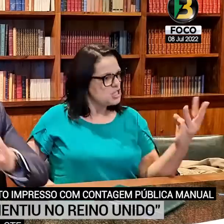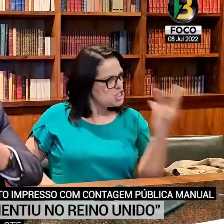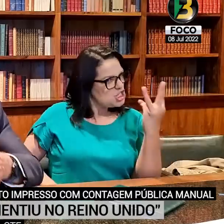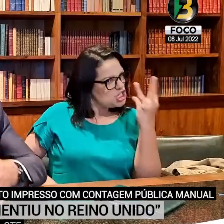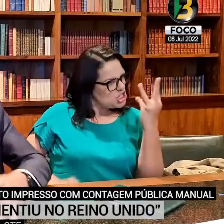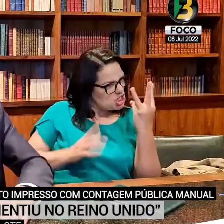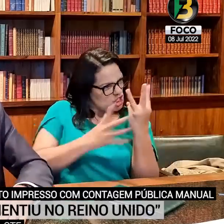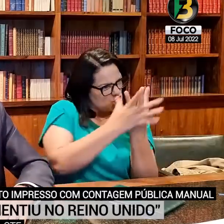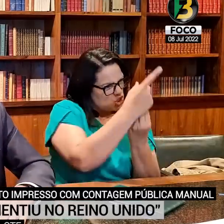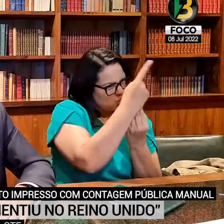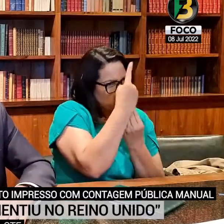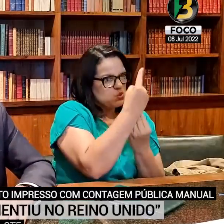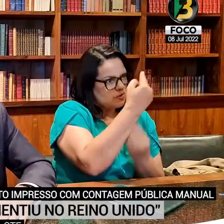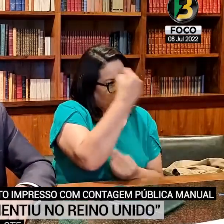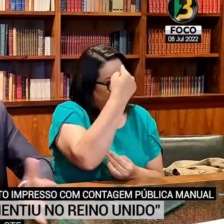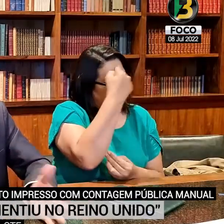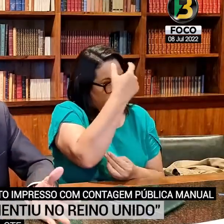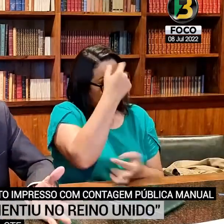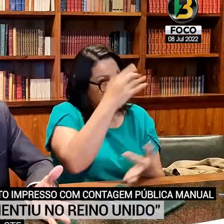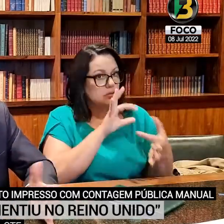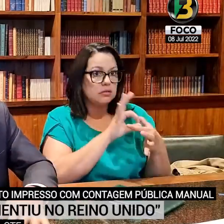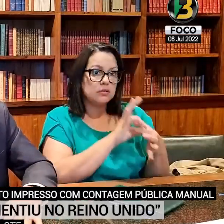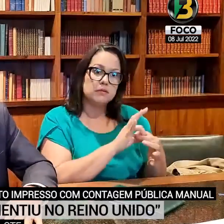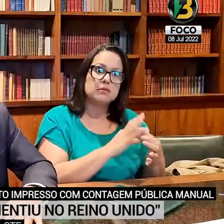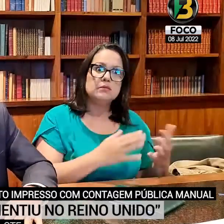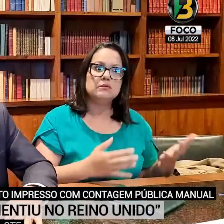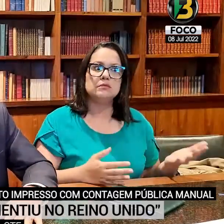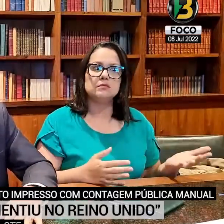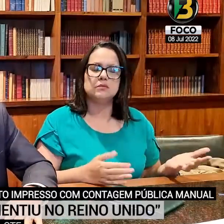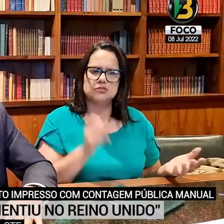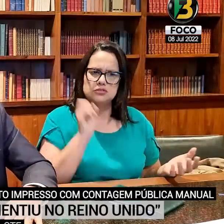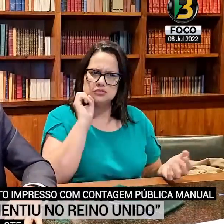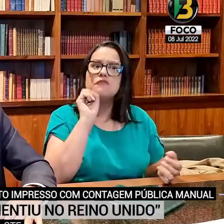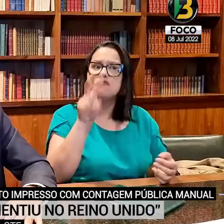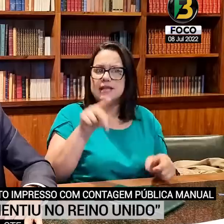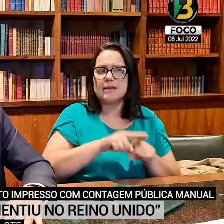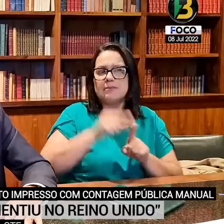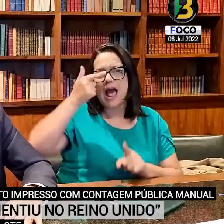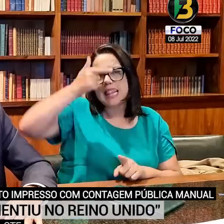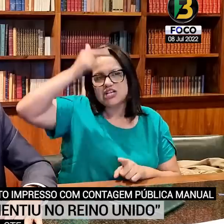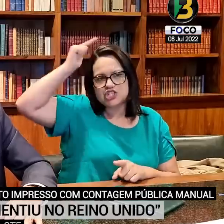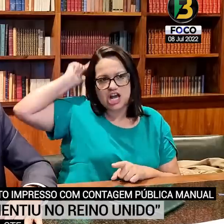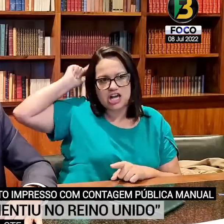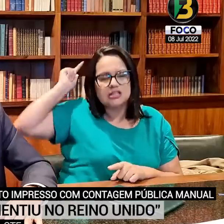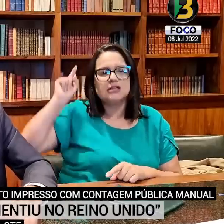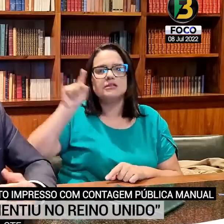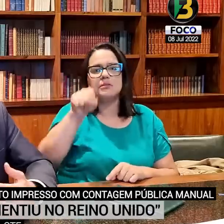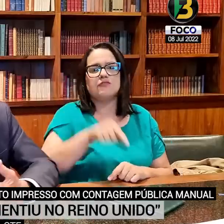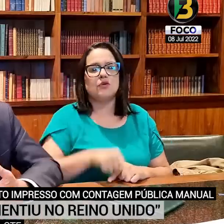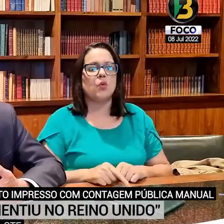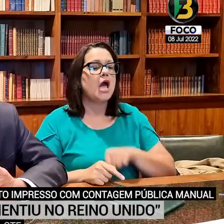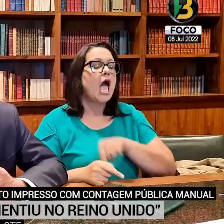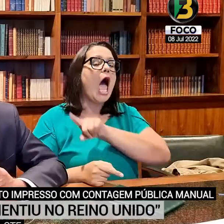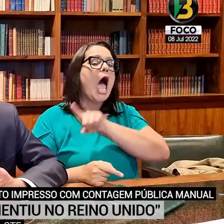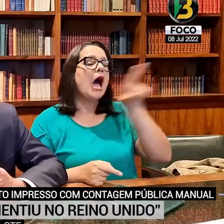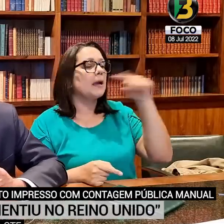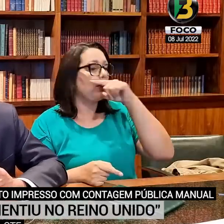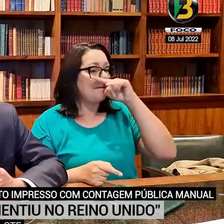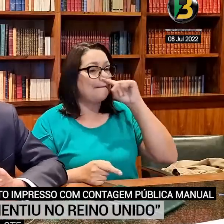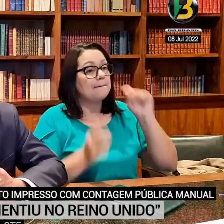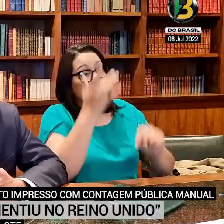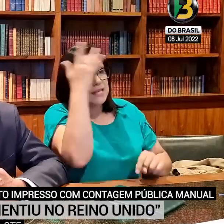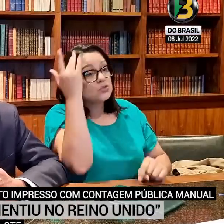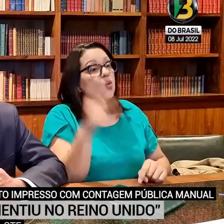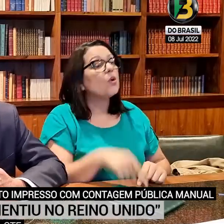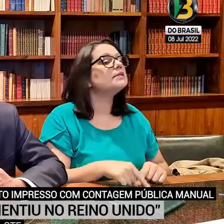que é um só corpo uma só ideia né E nós vemos também Alexandre mais falando ou aquele candidato que duvidar